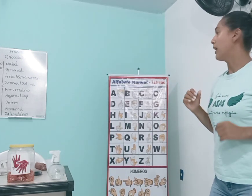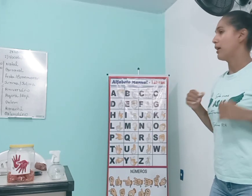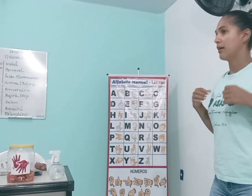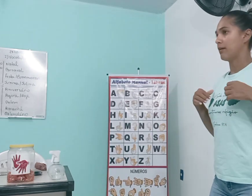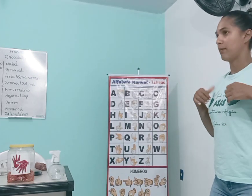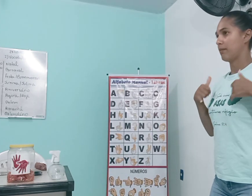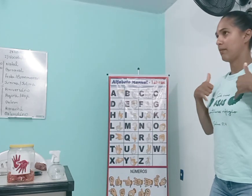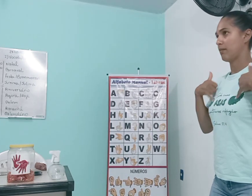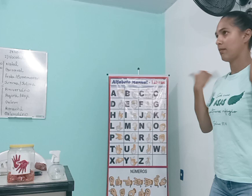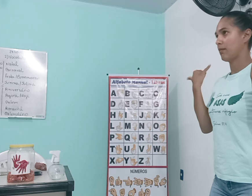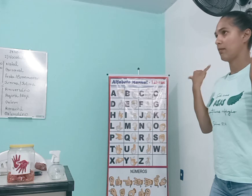Aniversário.